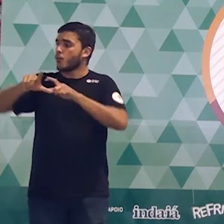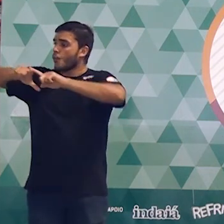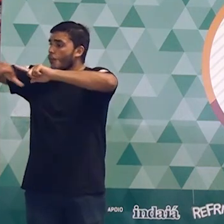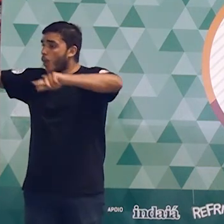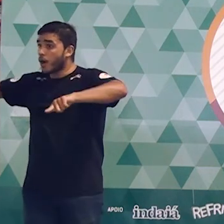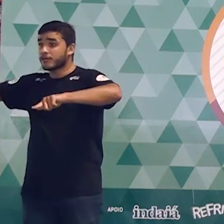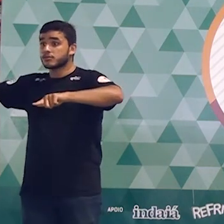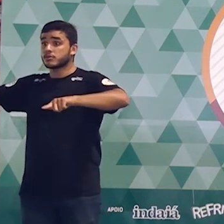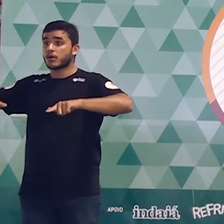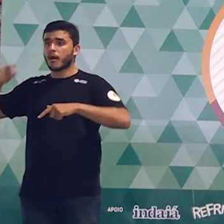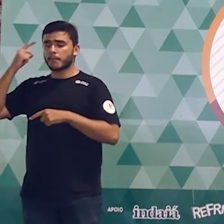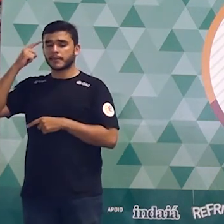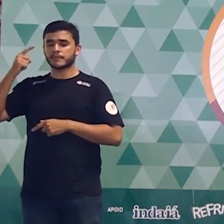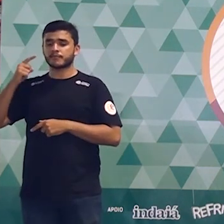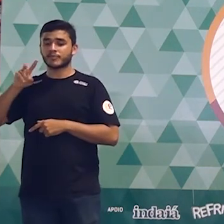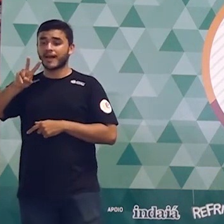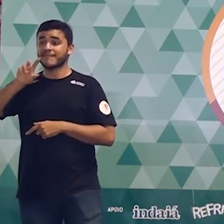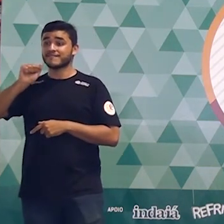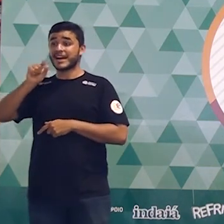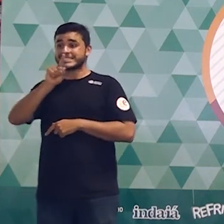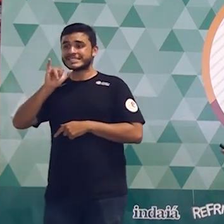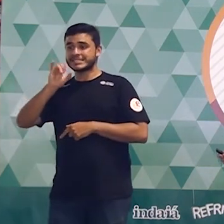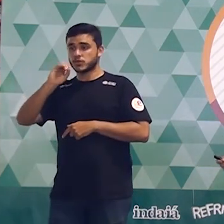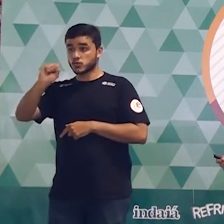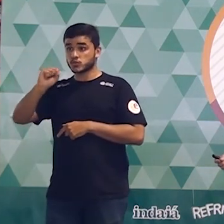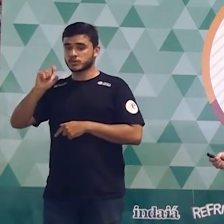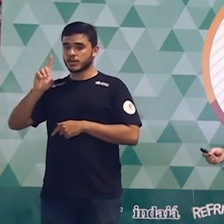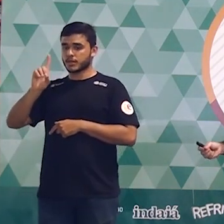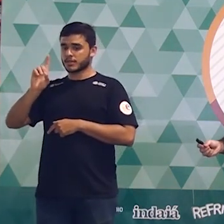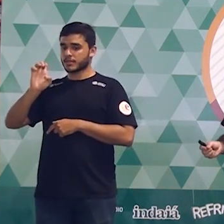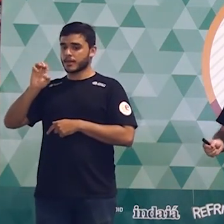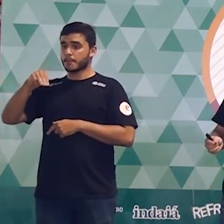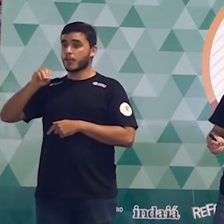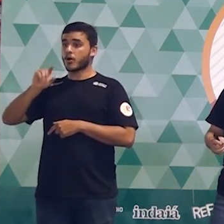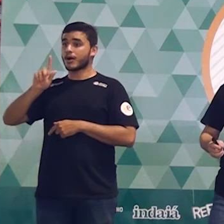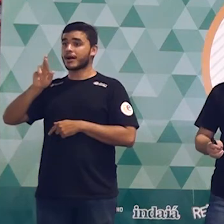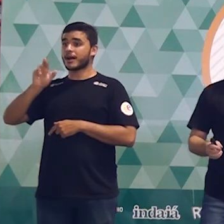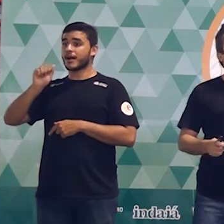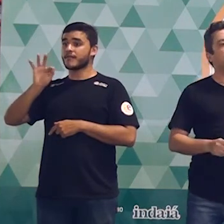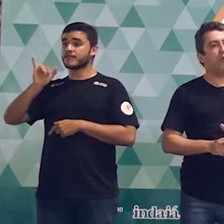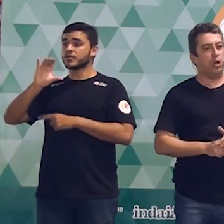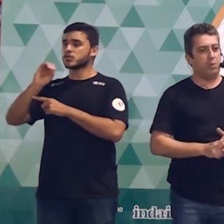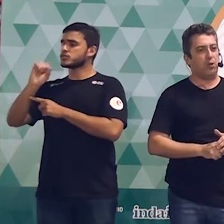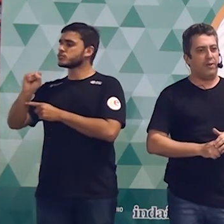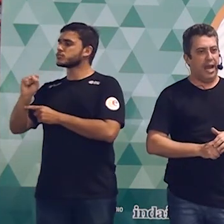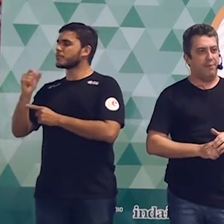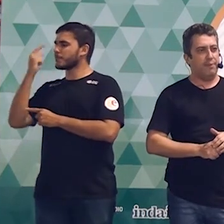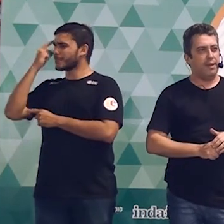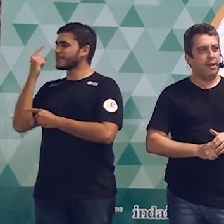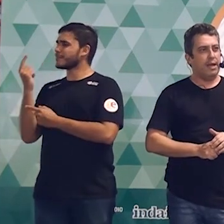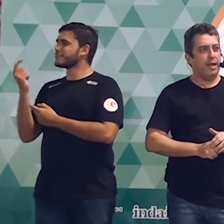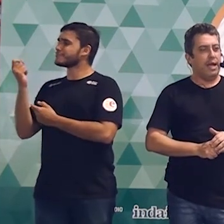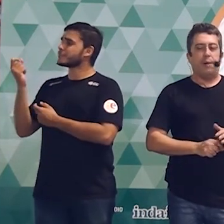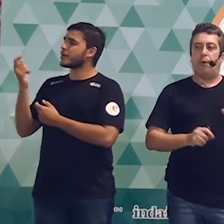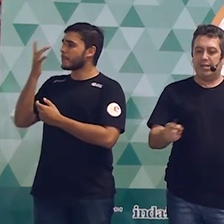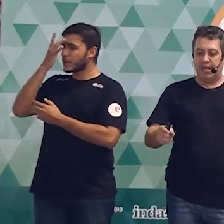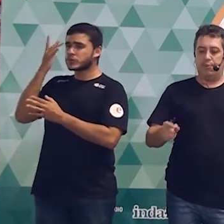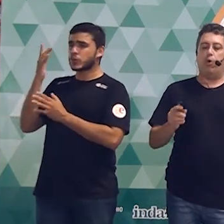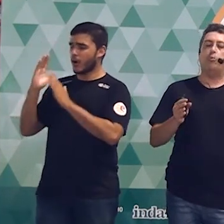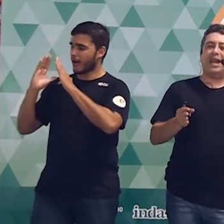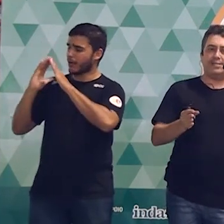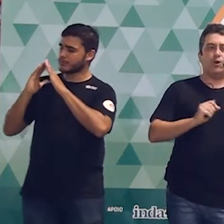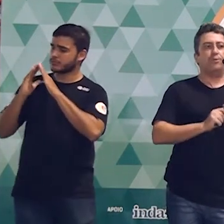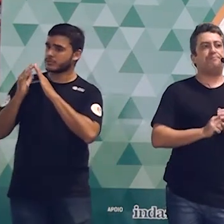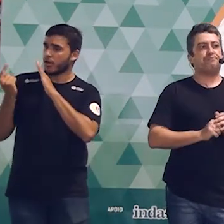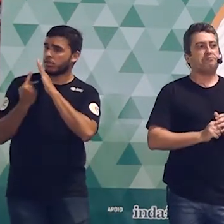povoado. O que é vazio demográfico? Vazio demográfico é um lugar que tem menos que um habitante por quilômetro quadrado. Por